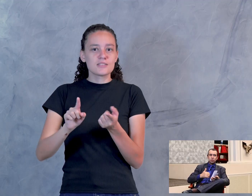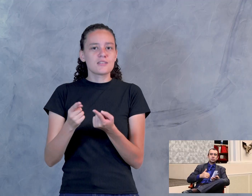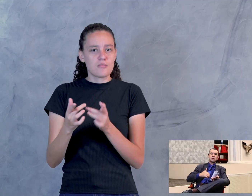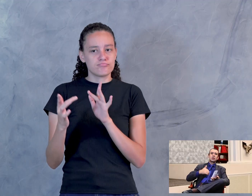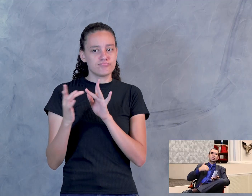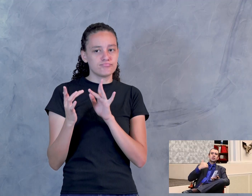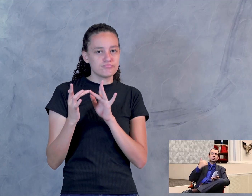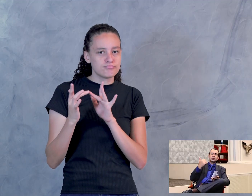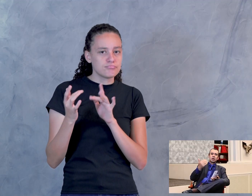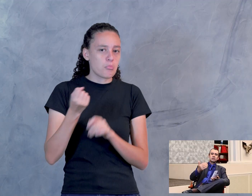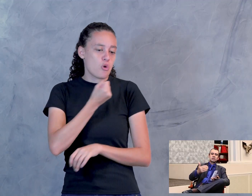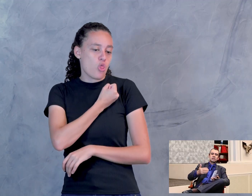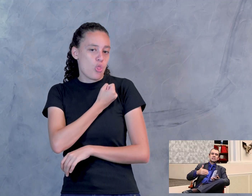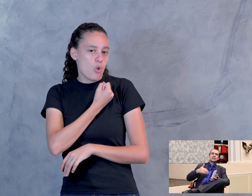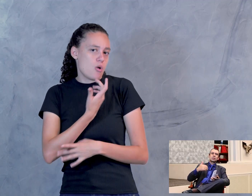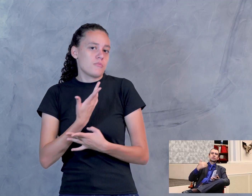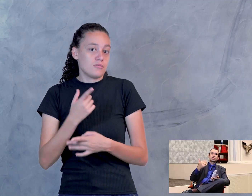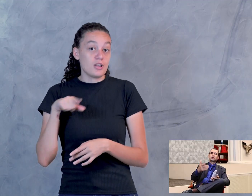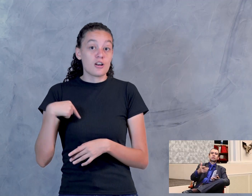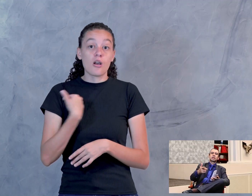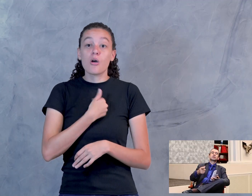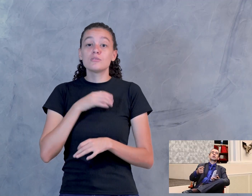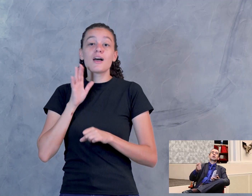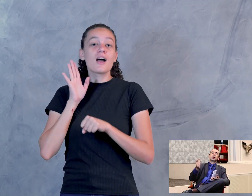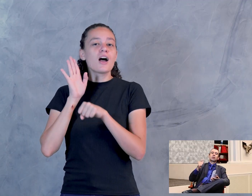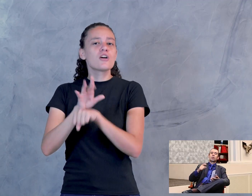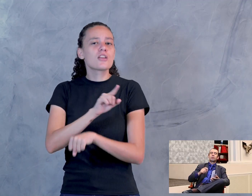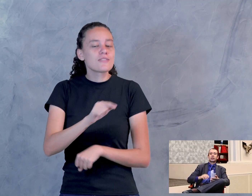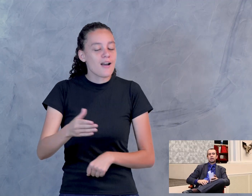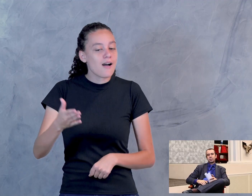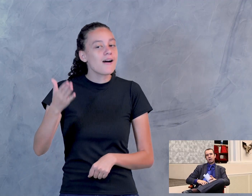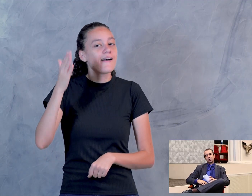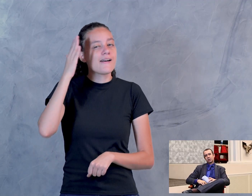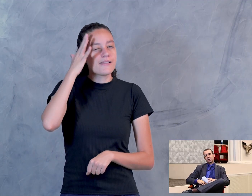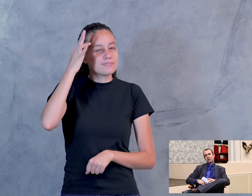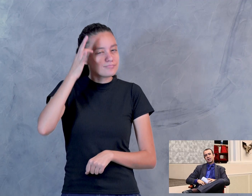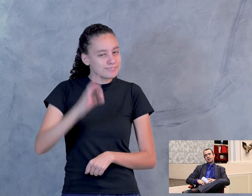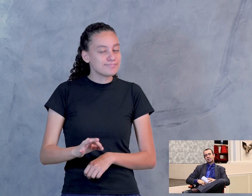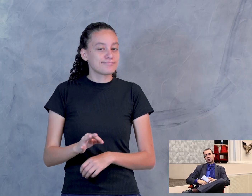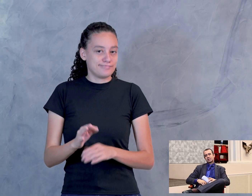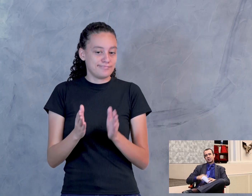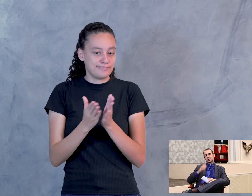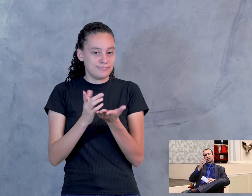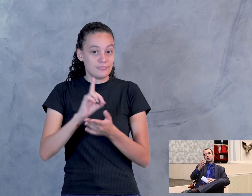contato conosco e de nós estarmos te ajudando a compreender